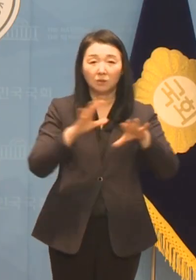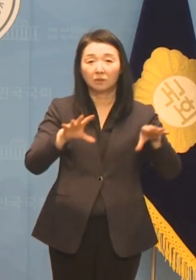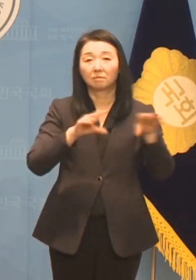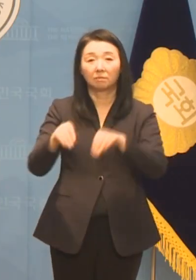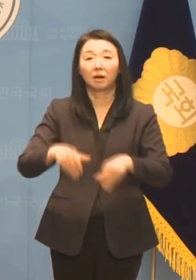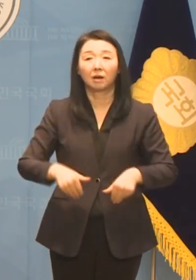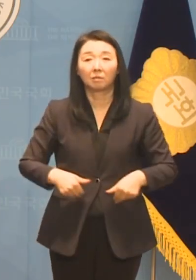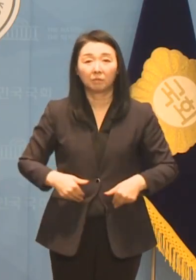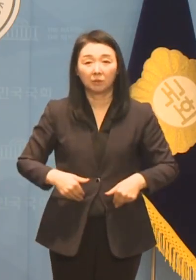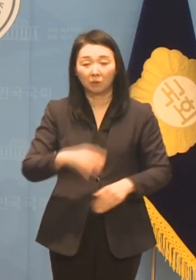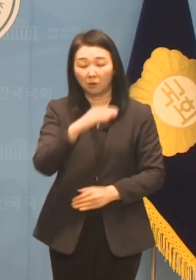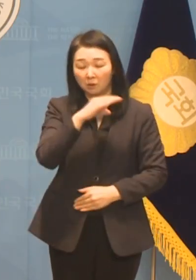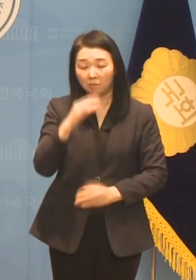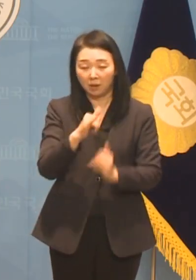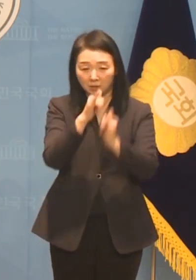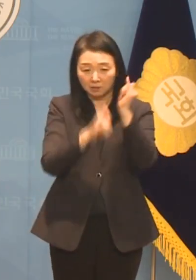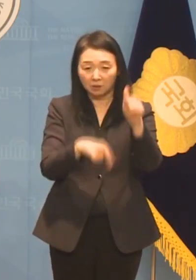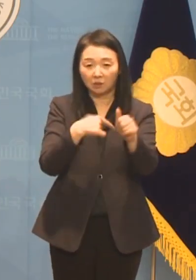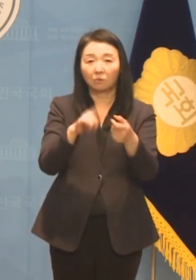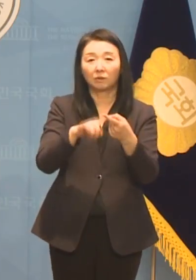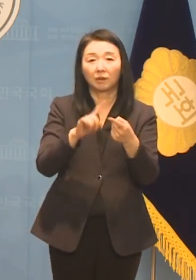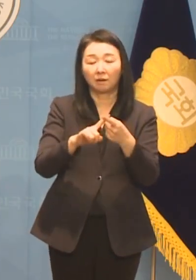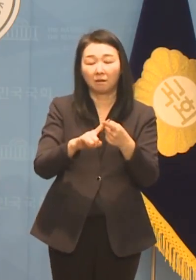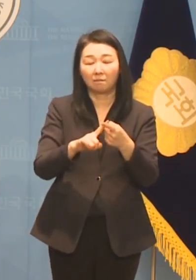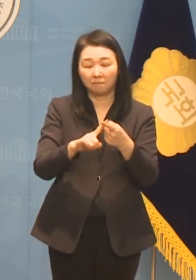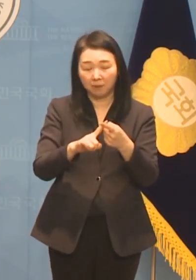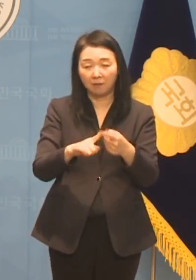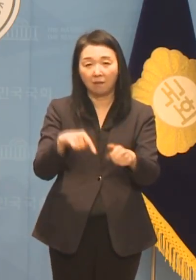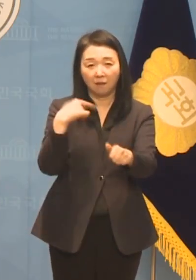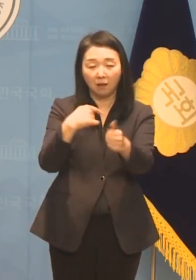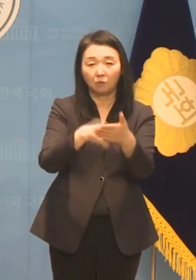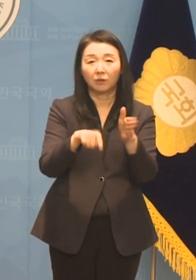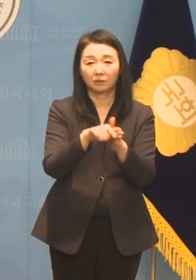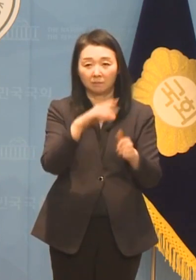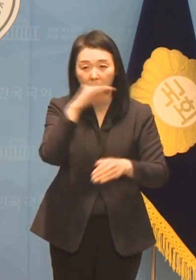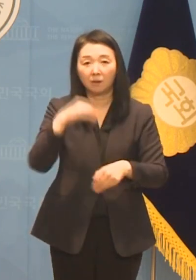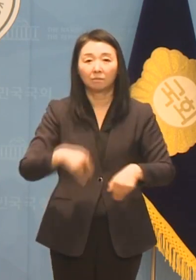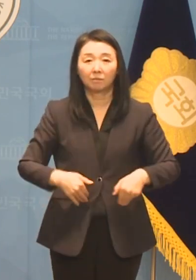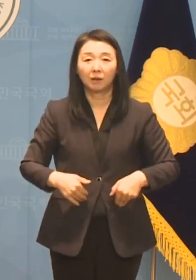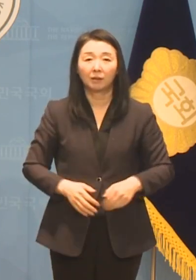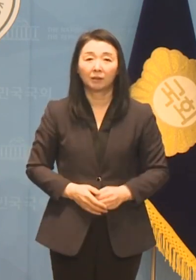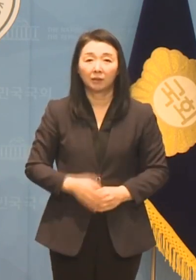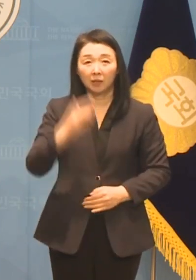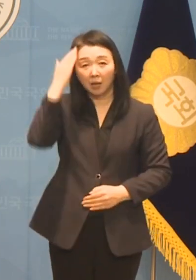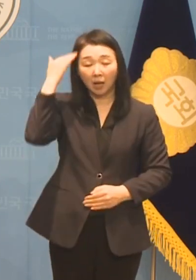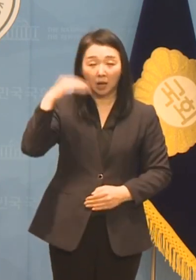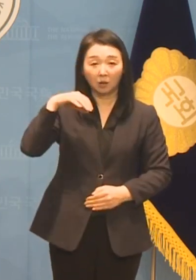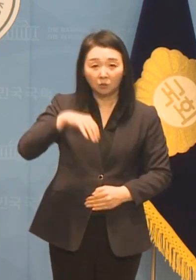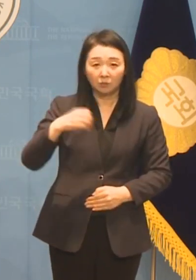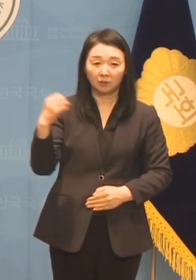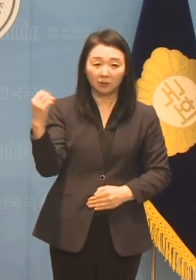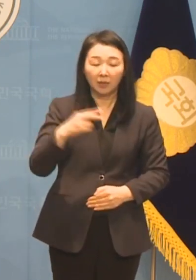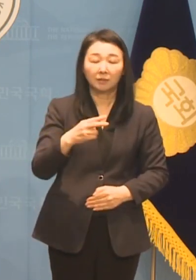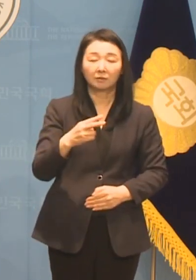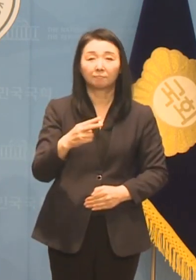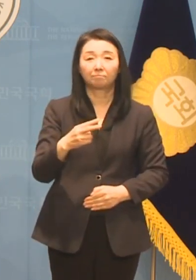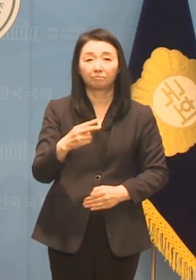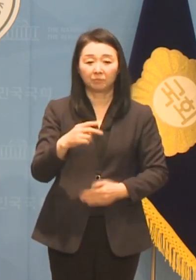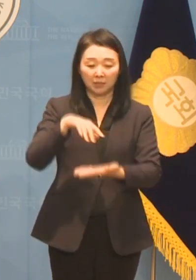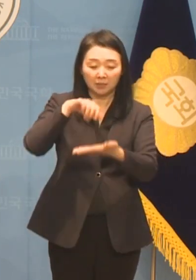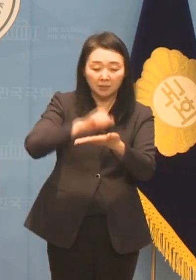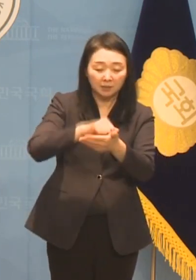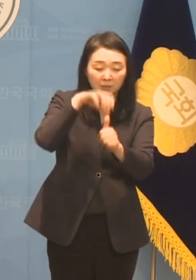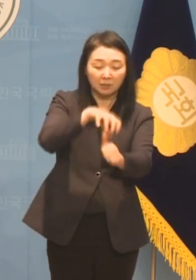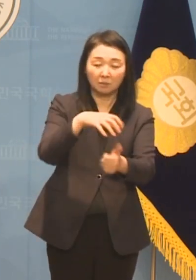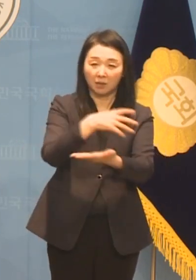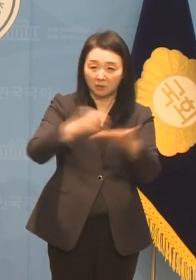중단하고 올바른 역사 교육을 실시하도록 바로잡아야 합니다. 또한 우리나라도 다시는 이러한 식민 지배와